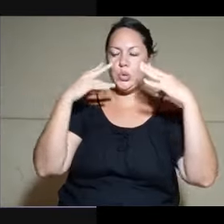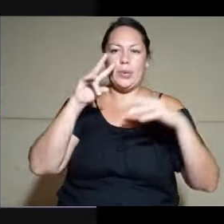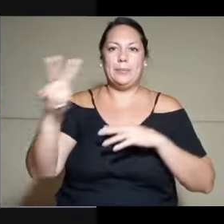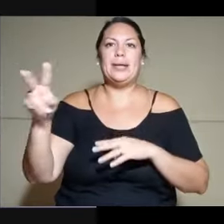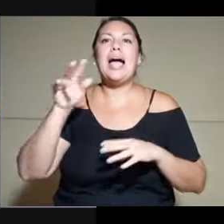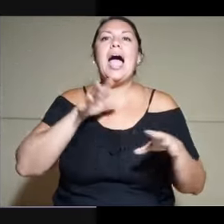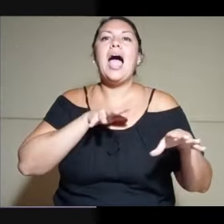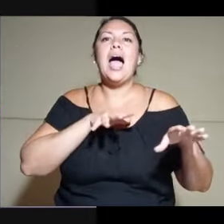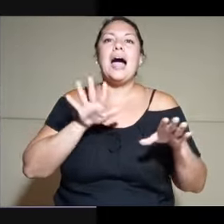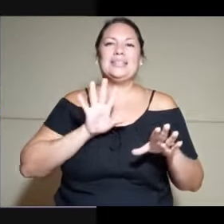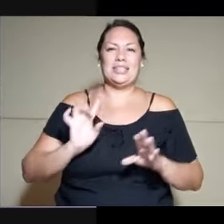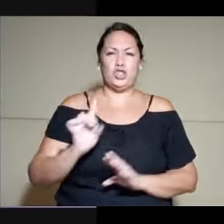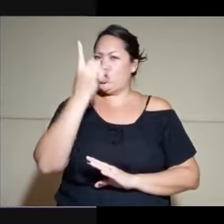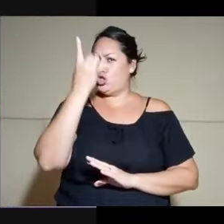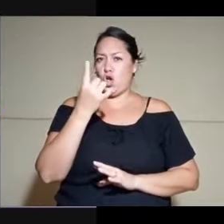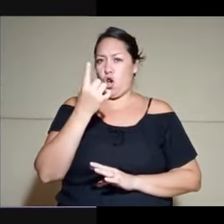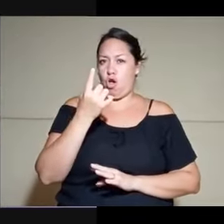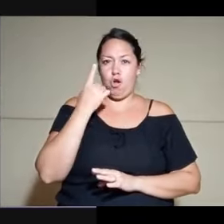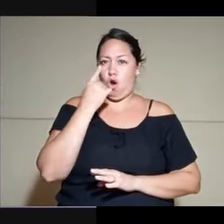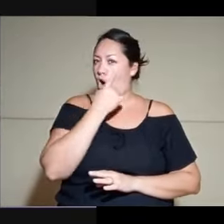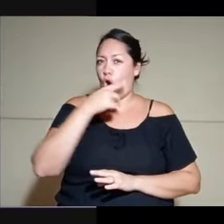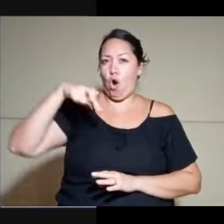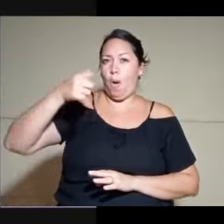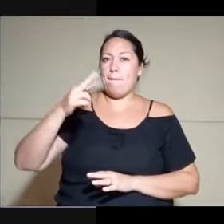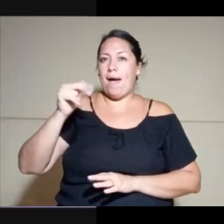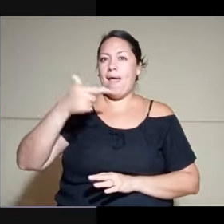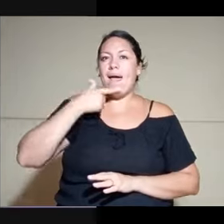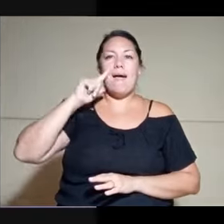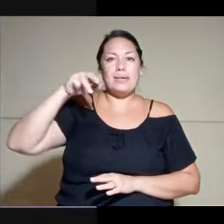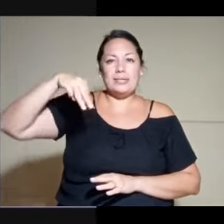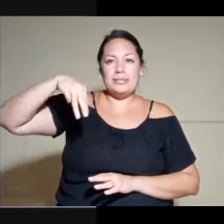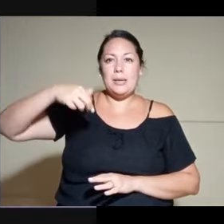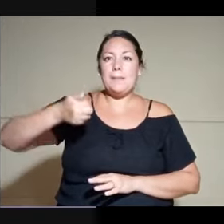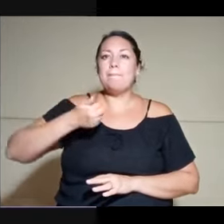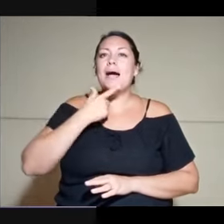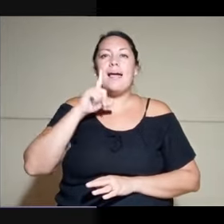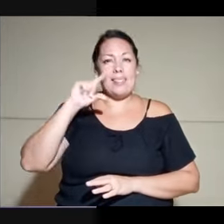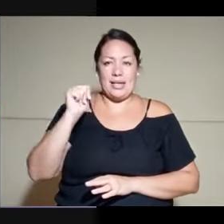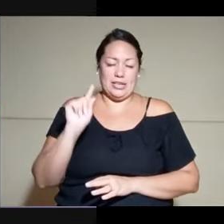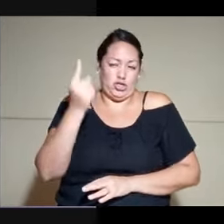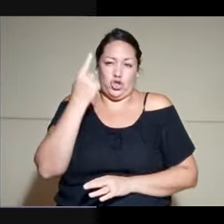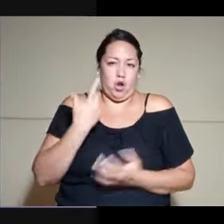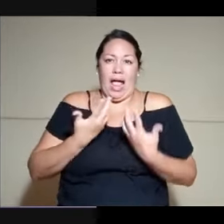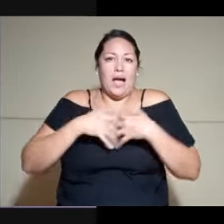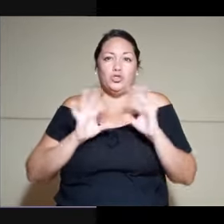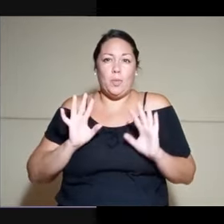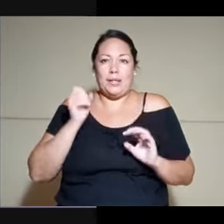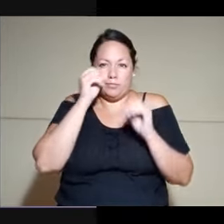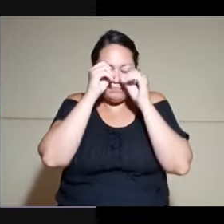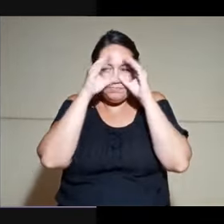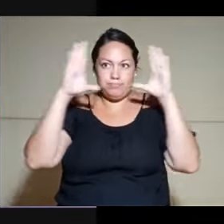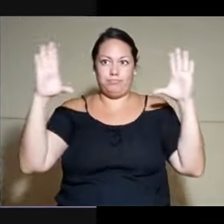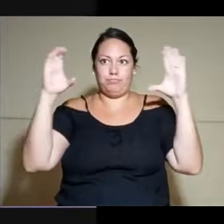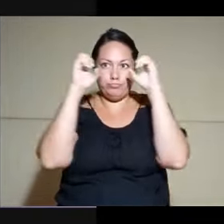la pupila, ¿no es cierto?, abriendo y cerrando para que entre la luz. Todo esto es una acción parasimpática, es involuntaria. Nosotros no elegimos que la pupila se nos